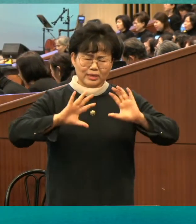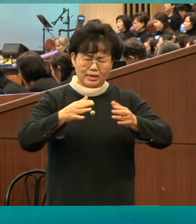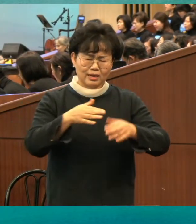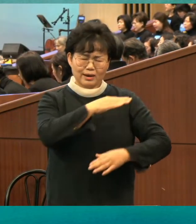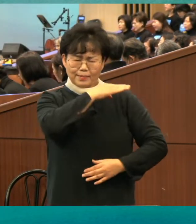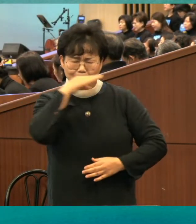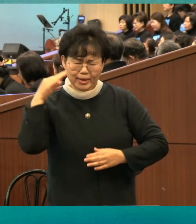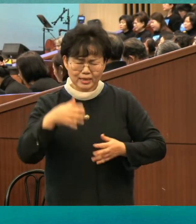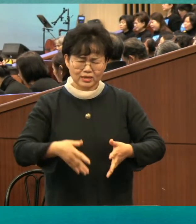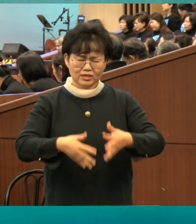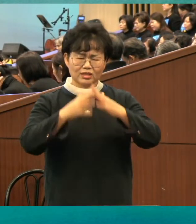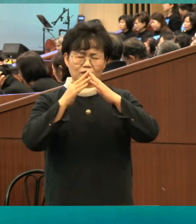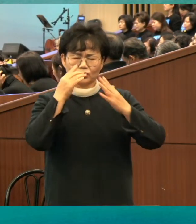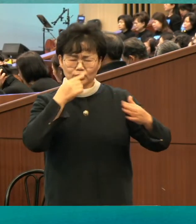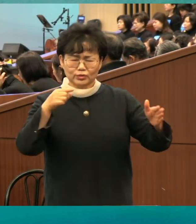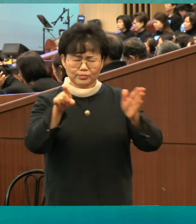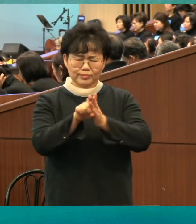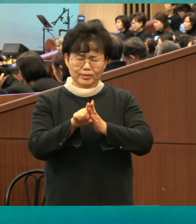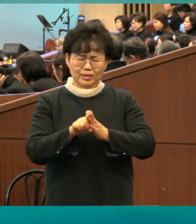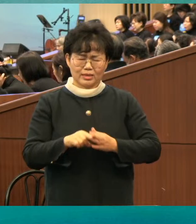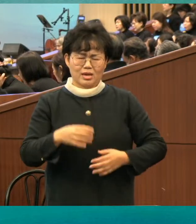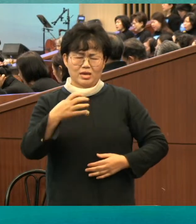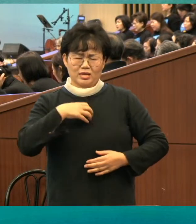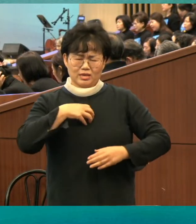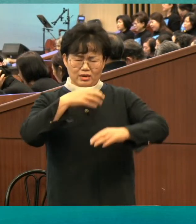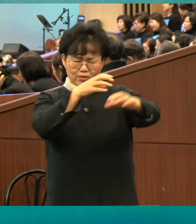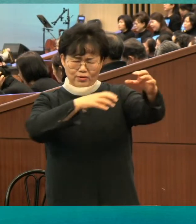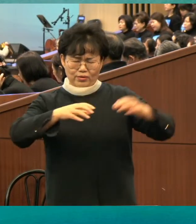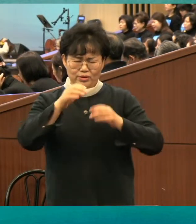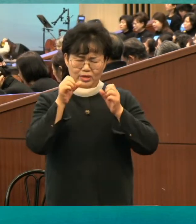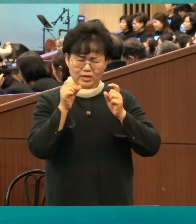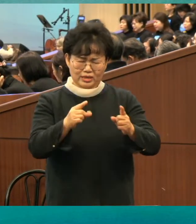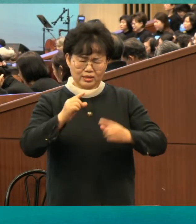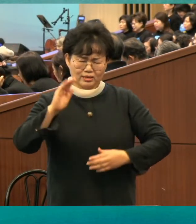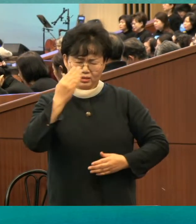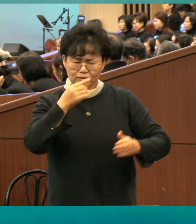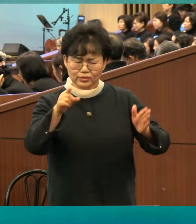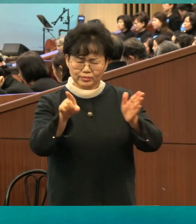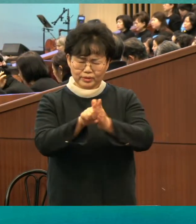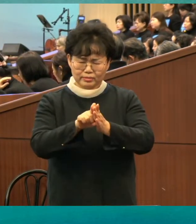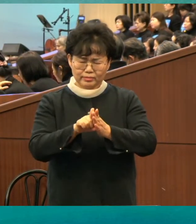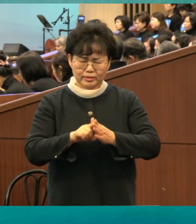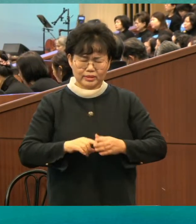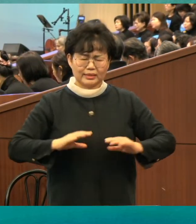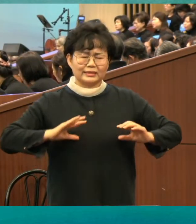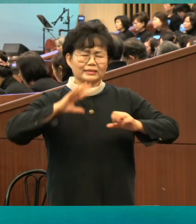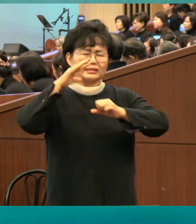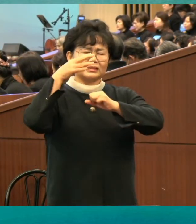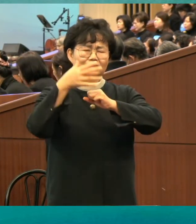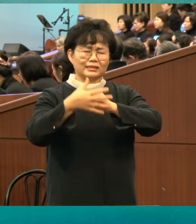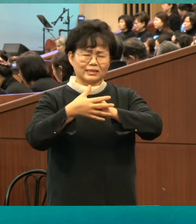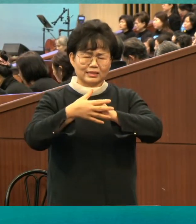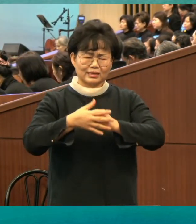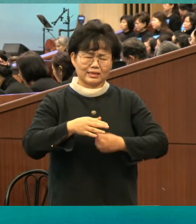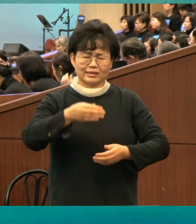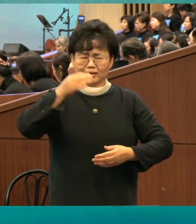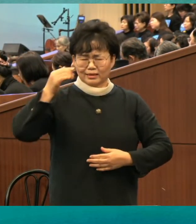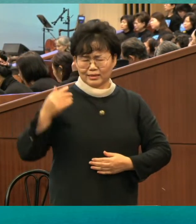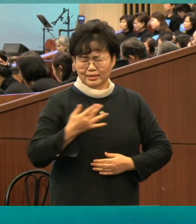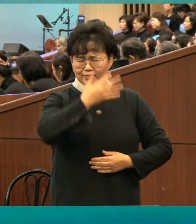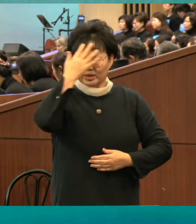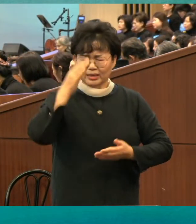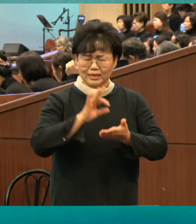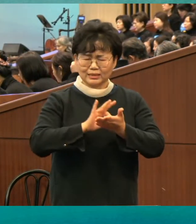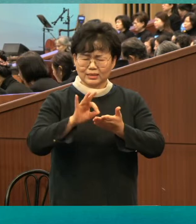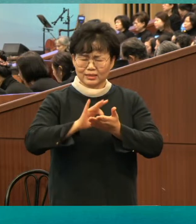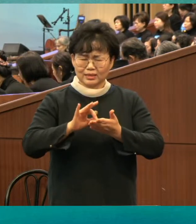믿습니다. 위기가 기회가 될 줄로 믿습니다. 하나님, 온 세계 열방에 아름답게 쓰임받는 이 민족으로